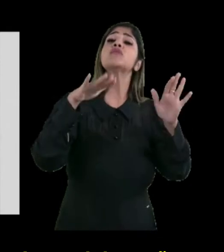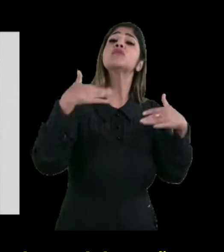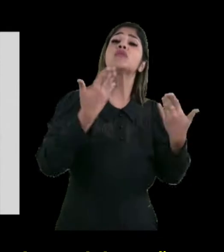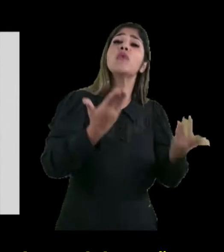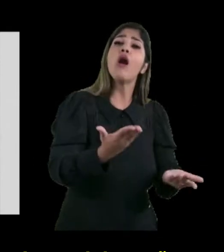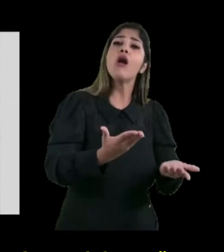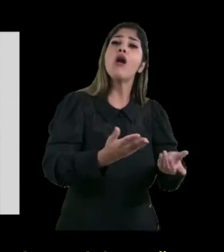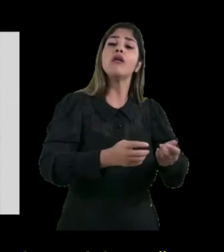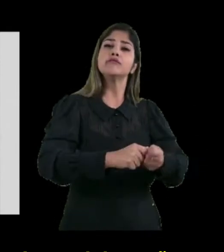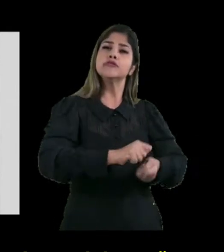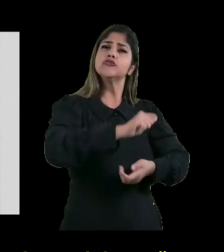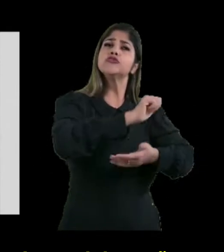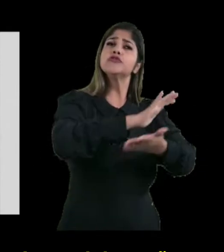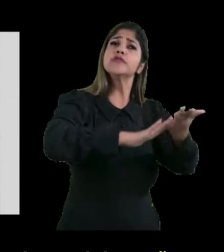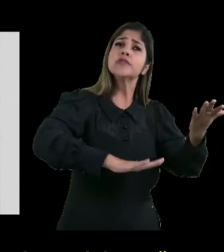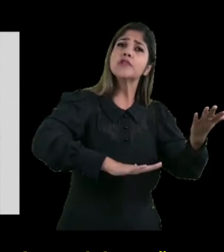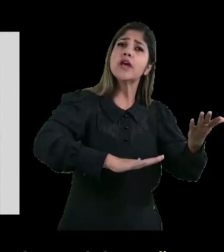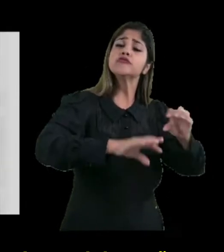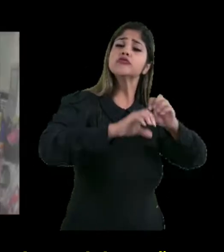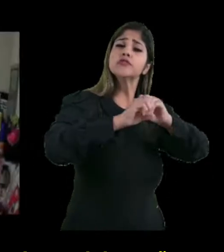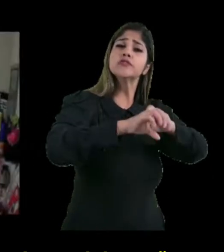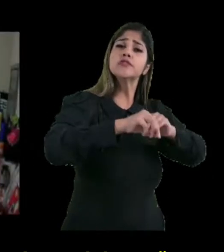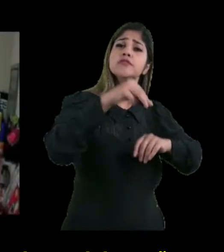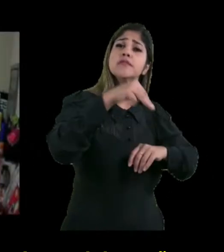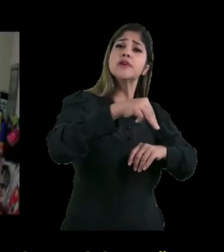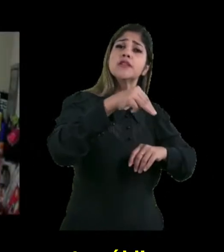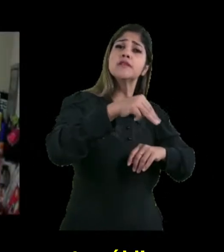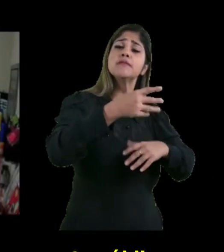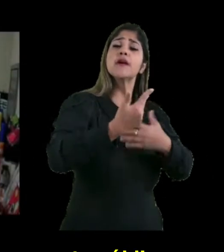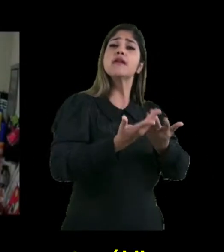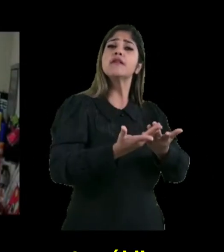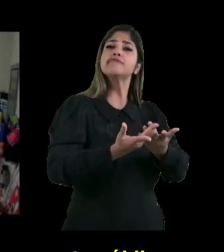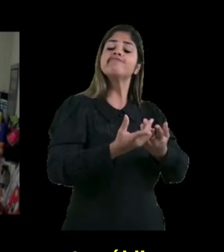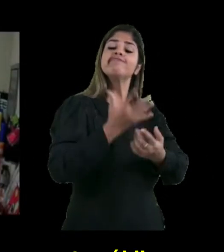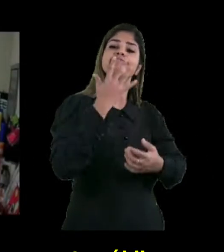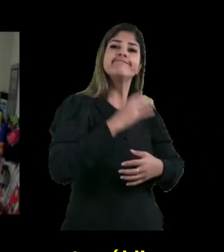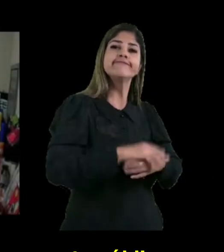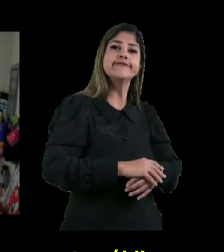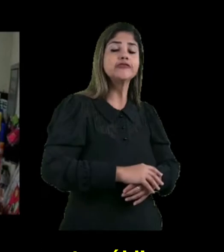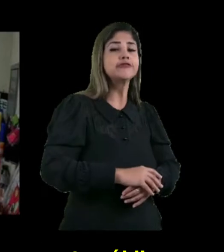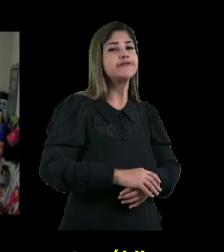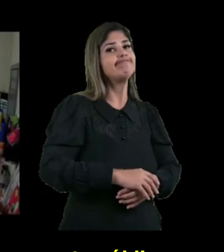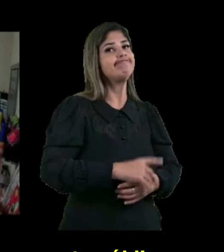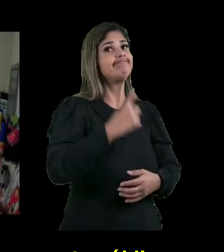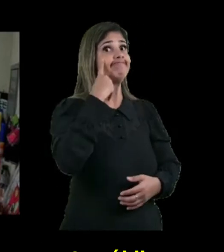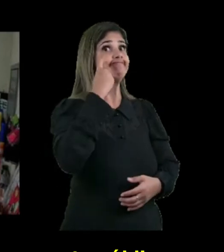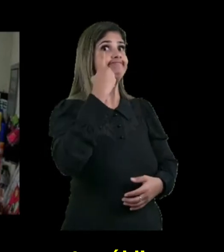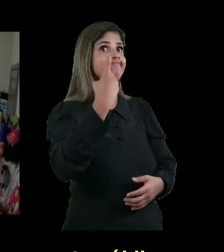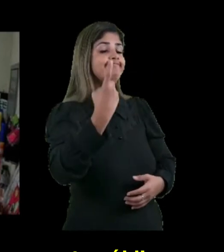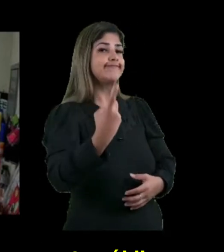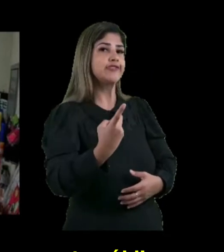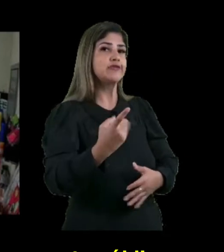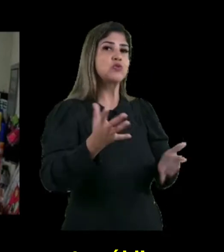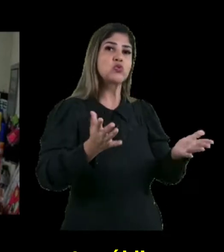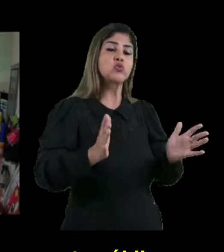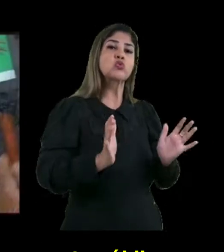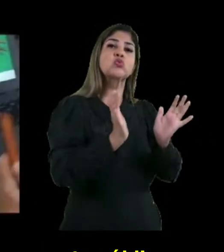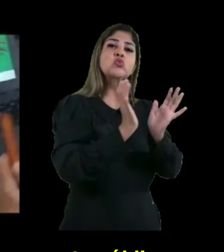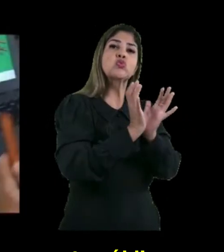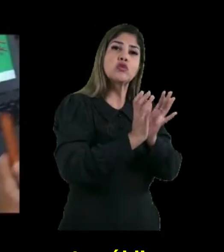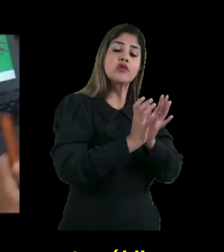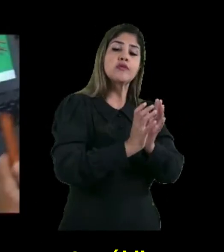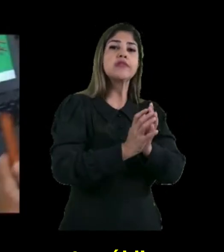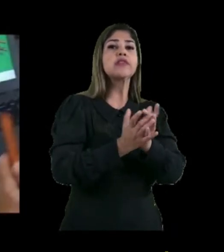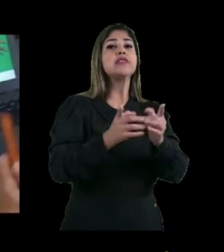a elaboração de atividades de ensino de aritmética que fossem atraentes a este público, explorando tanto